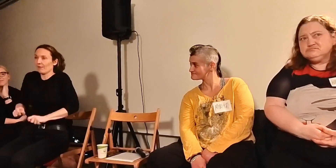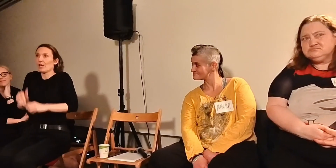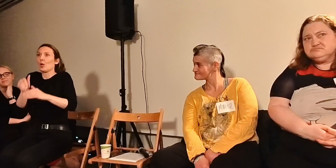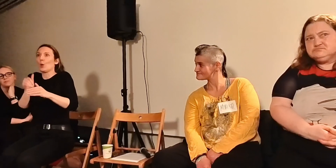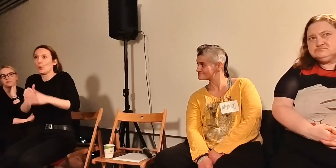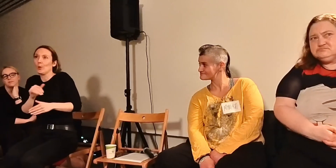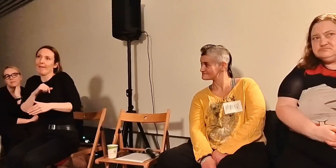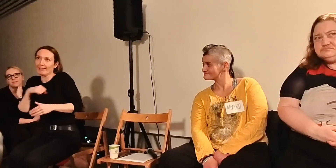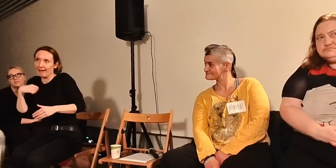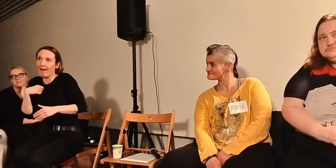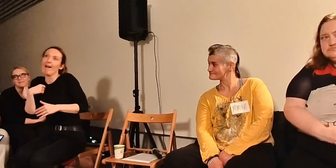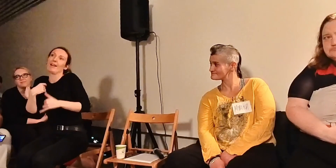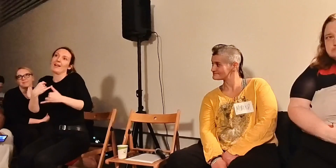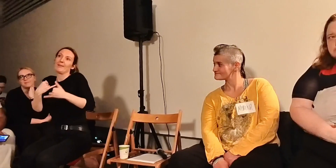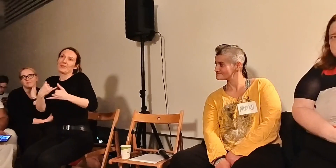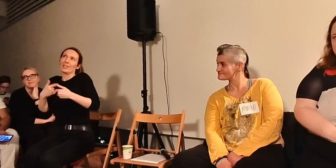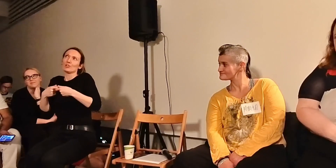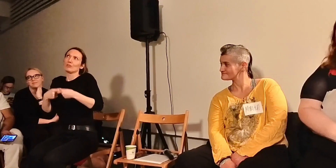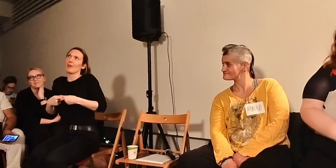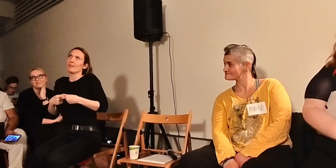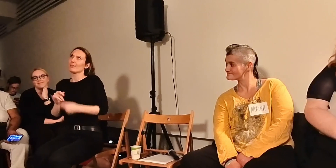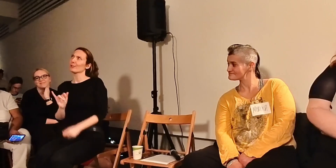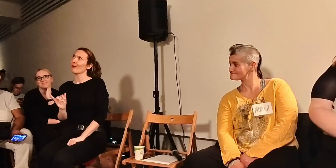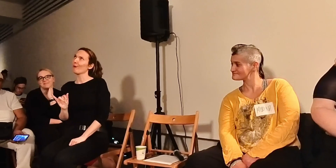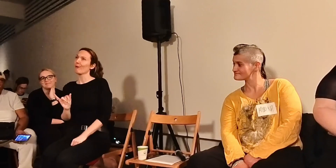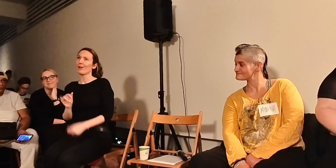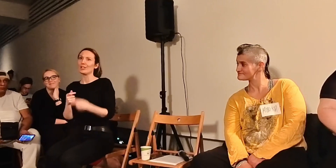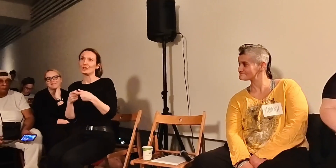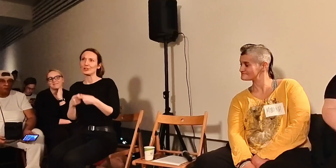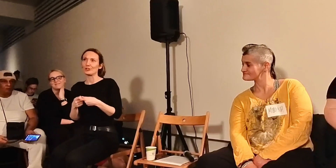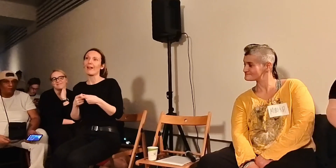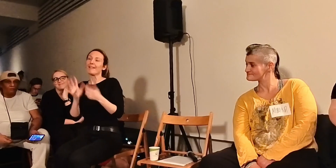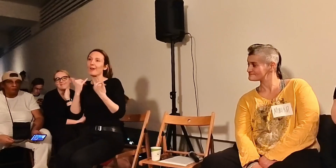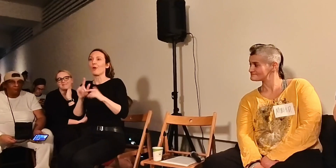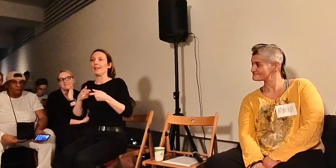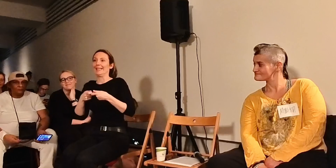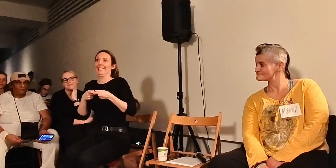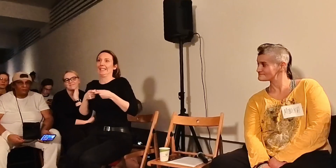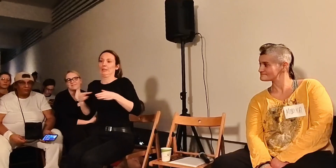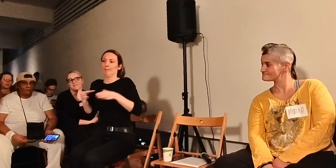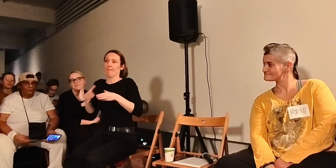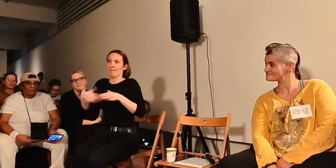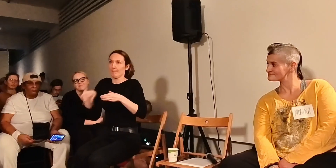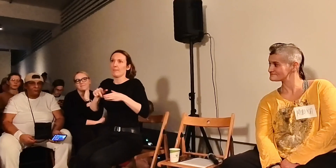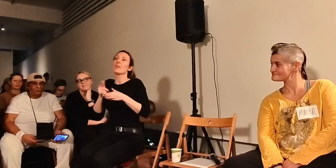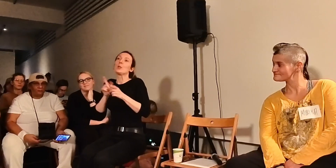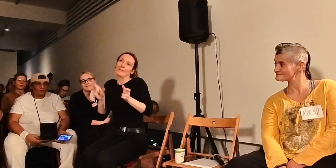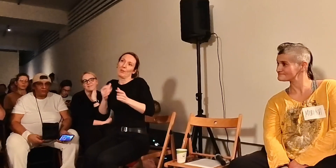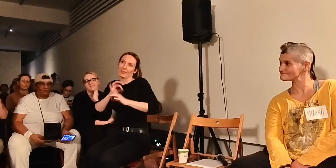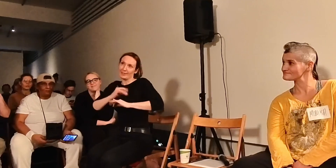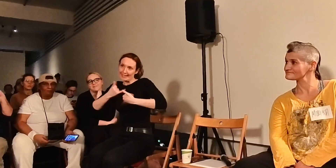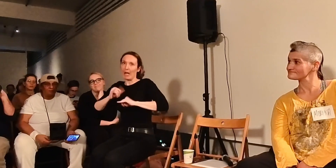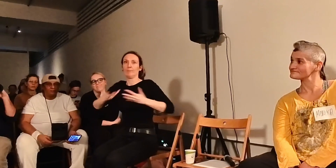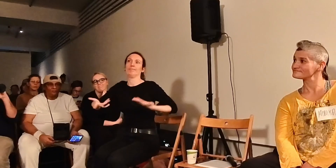která je členkou vlastně tady support týmu, aby jsme mohli